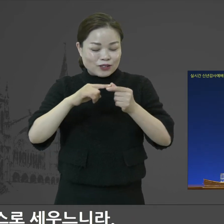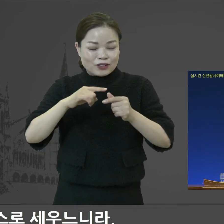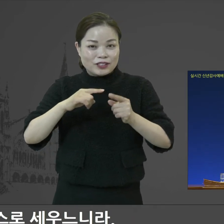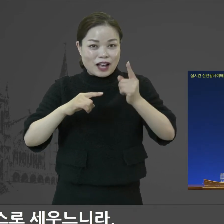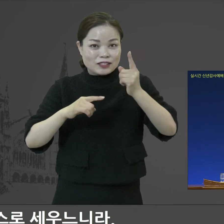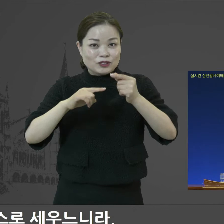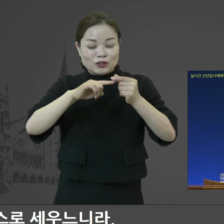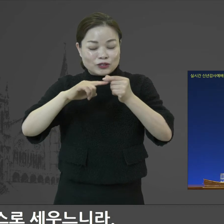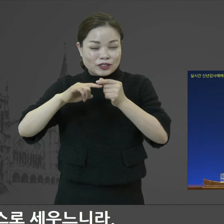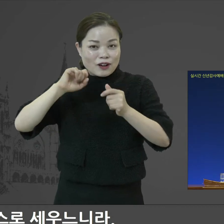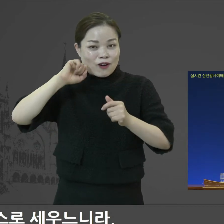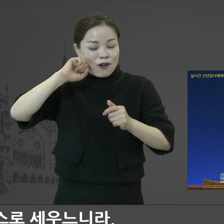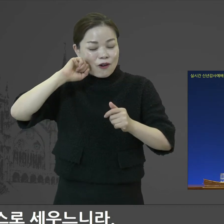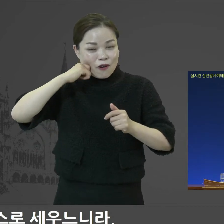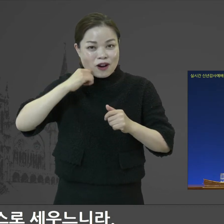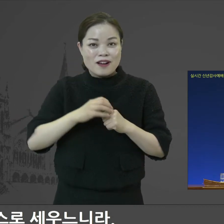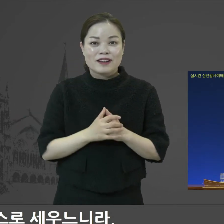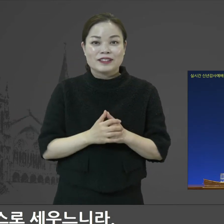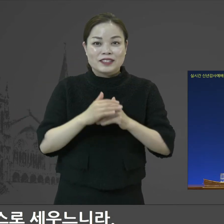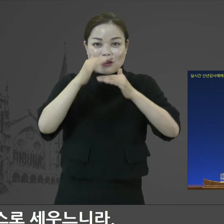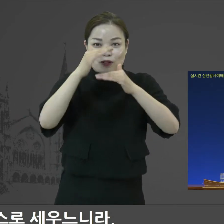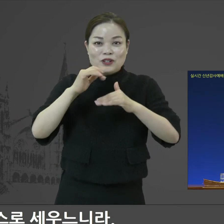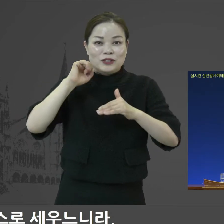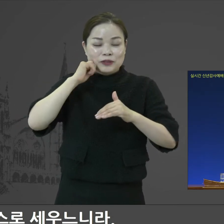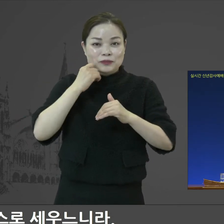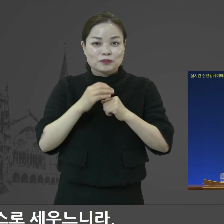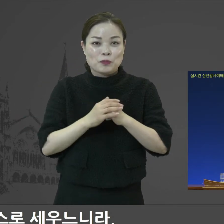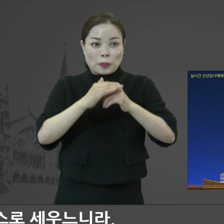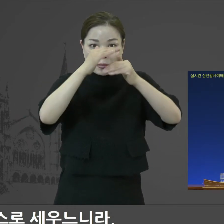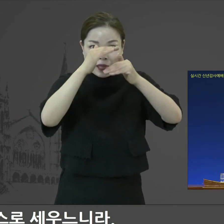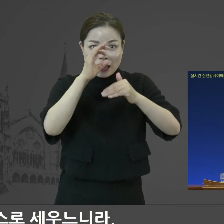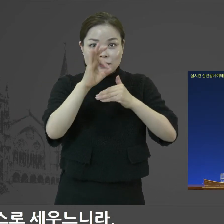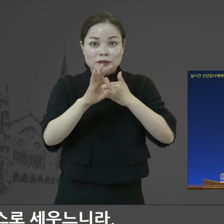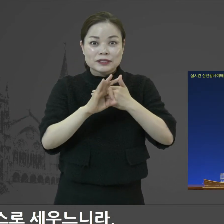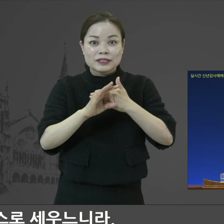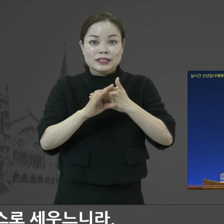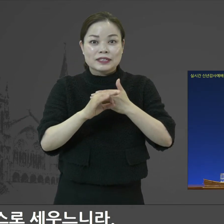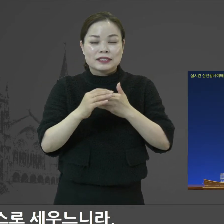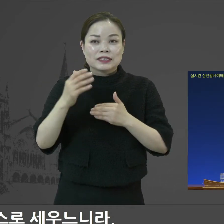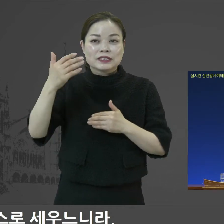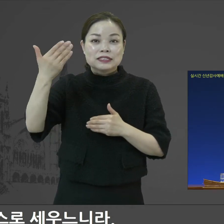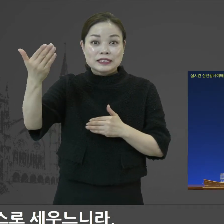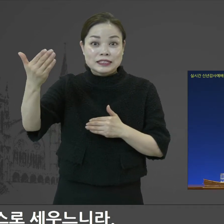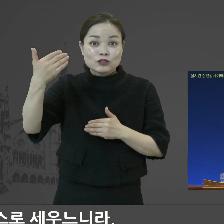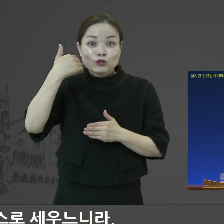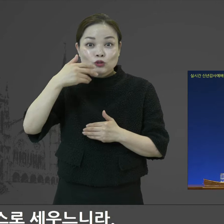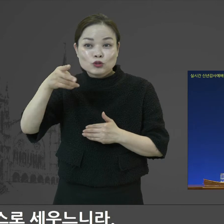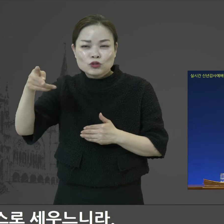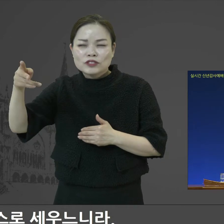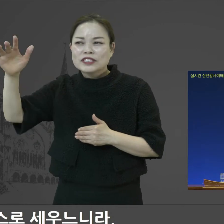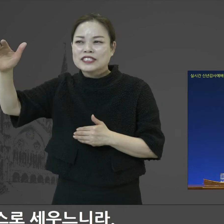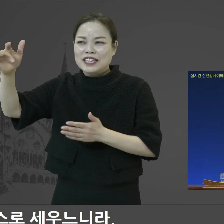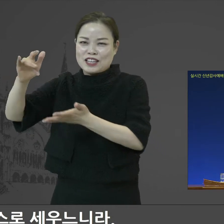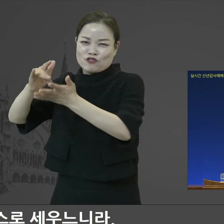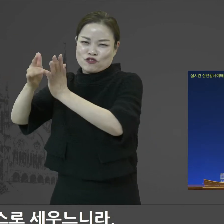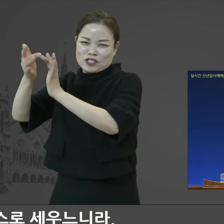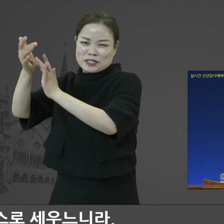암송하기 만만치 않을 것 같습니다. 자, 다시 한번 본문을 보시면 그에게서, 그는